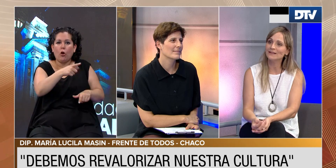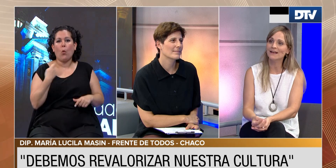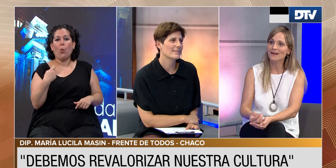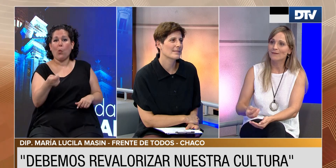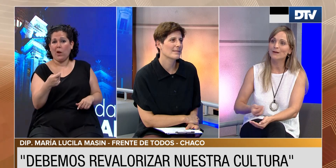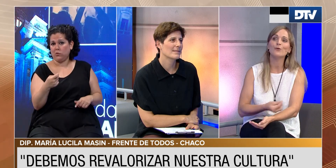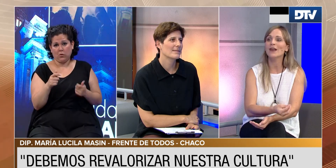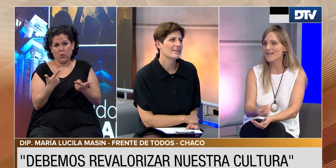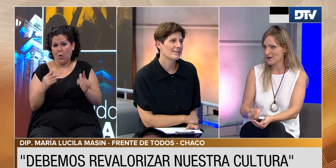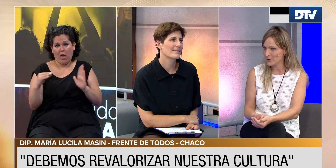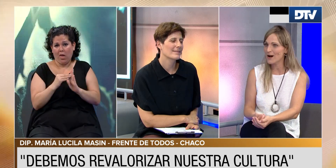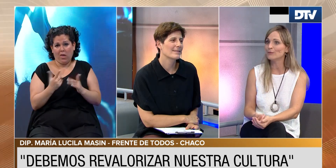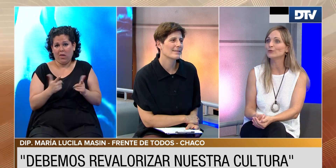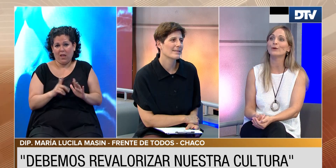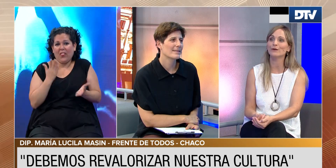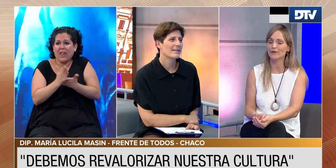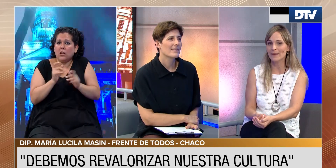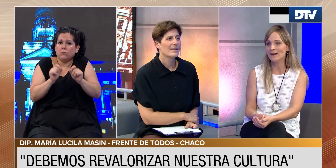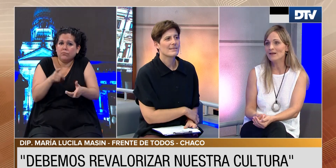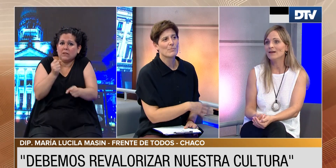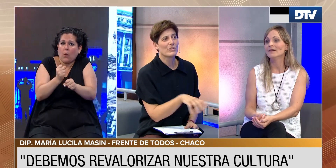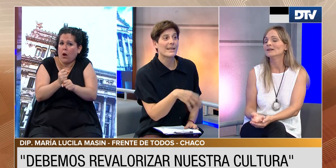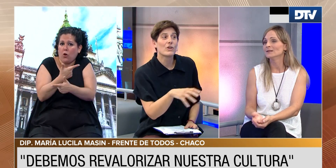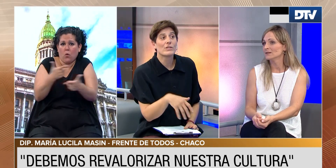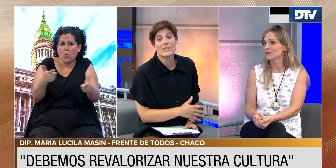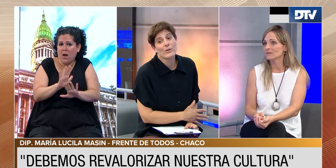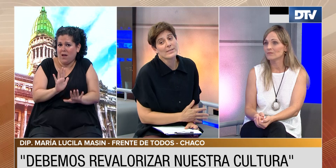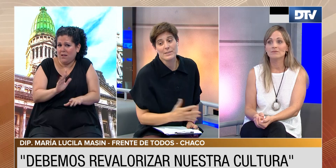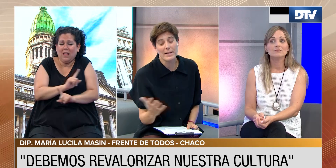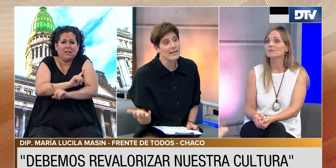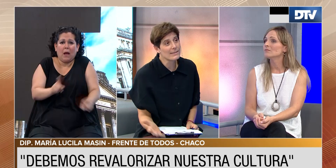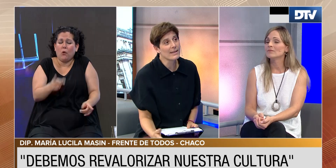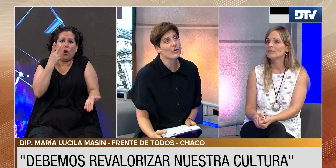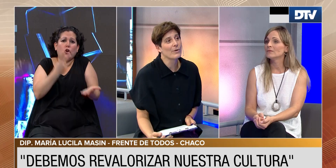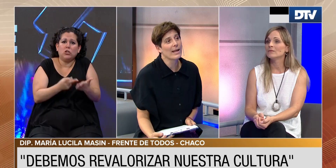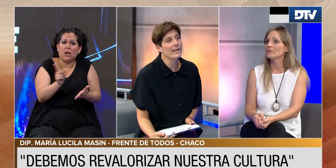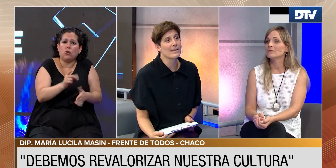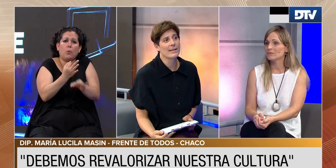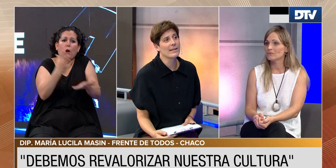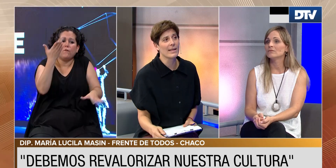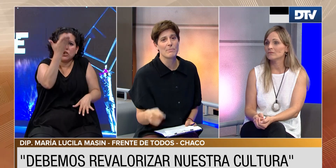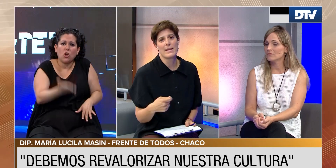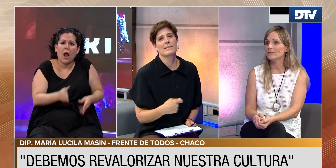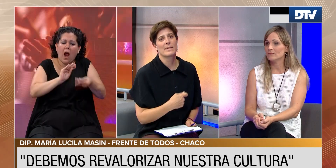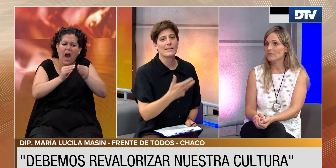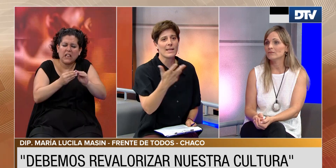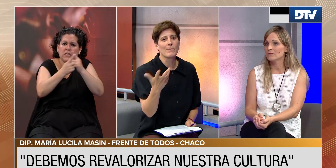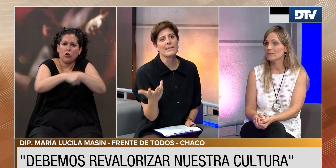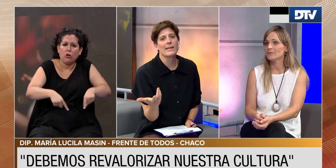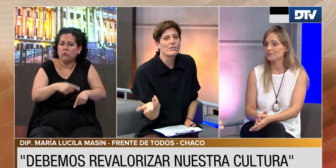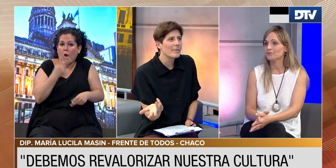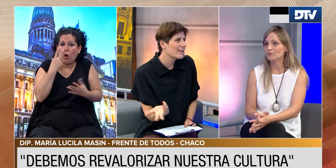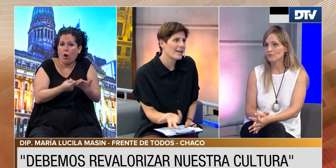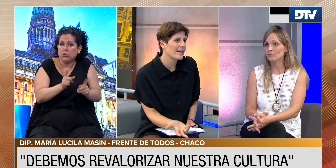que no están vinculadas, ¿no?, al mundo de lo formal. Tampoco se les reconoce toda esa experiencia incorporada, adquirida y expresada